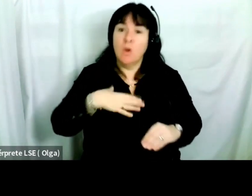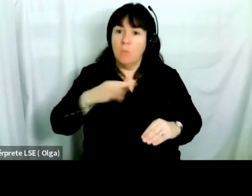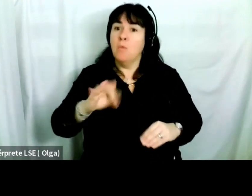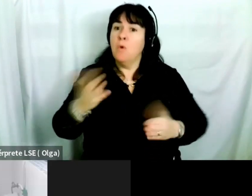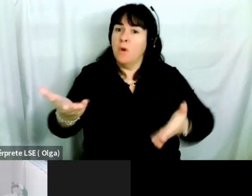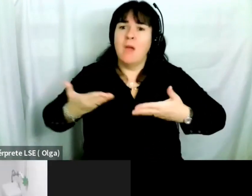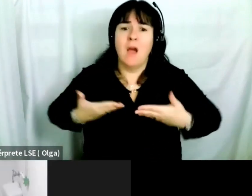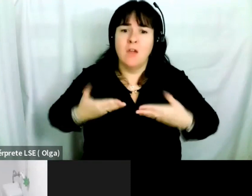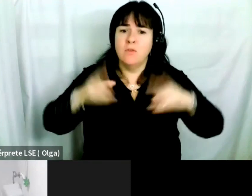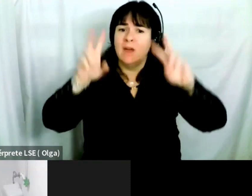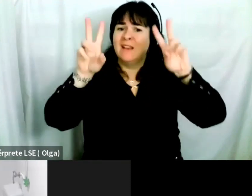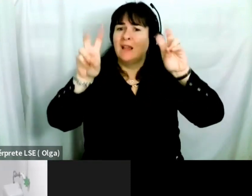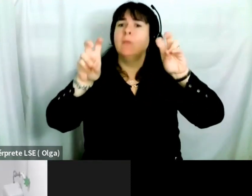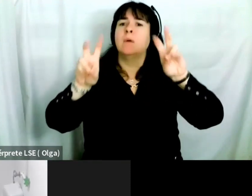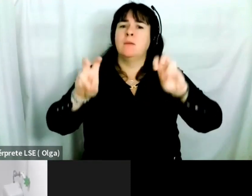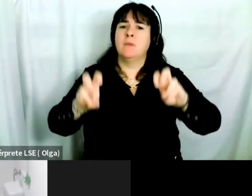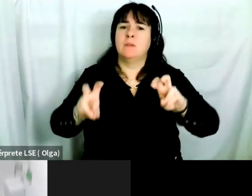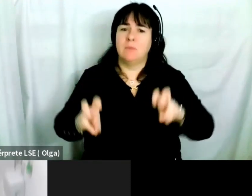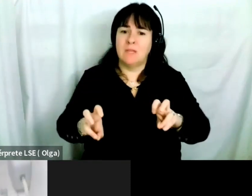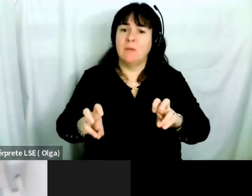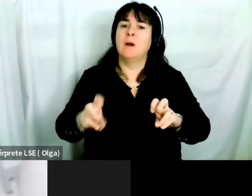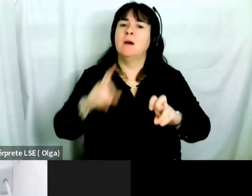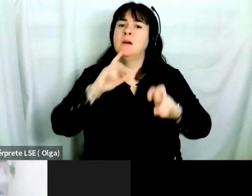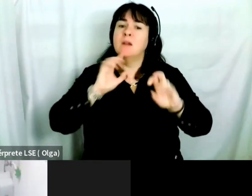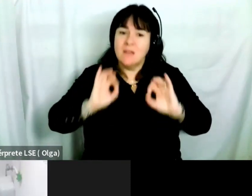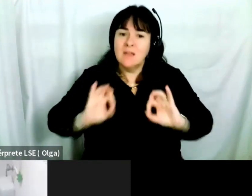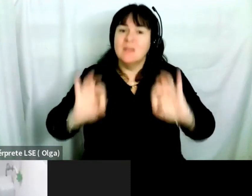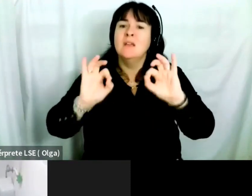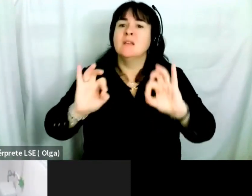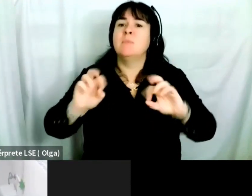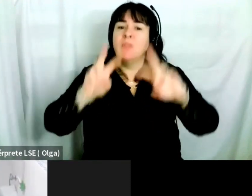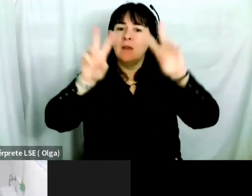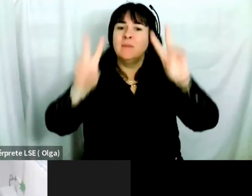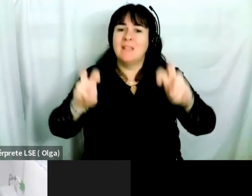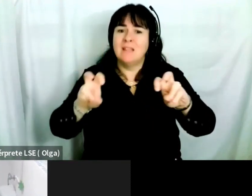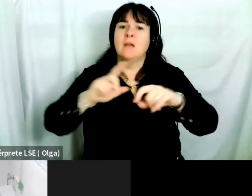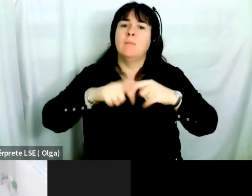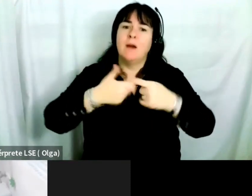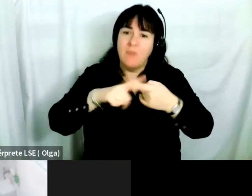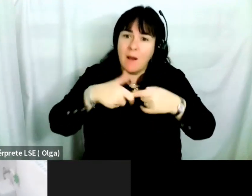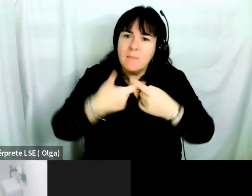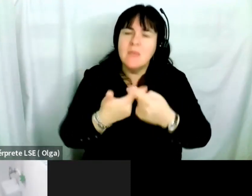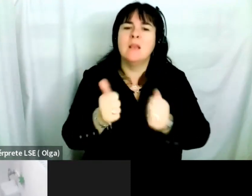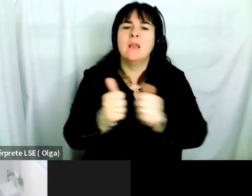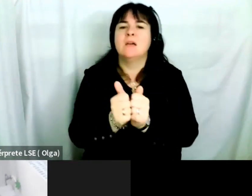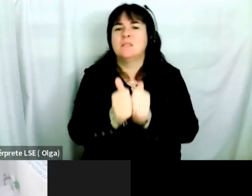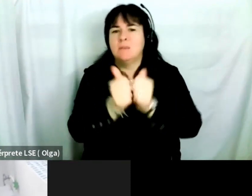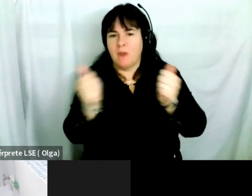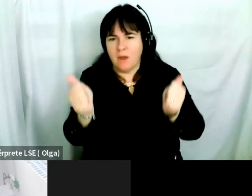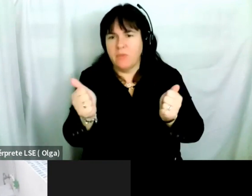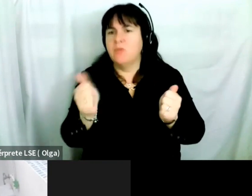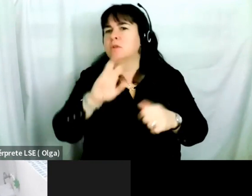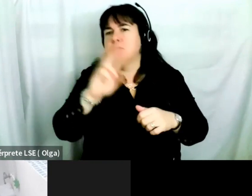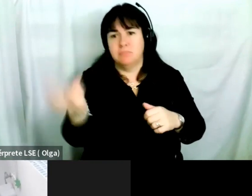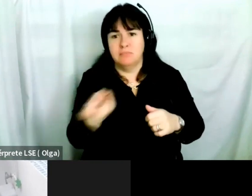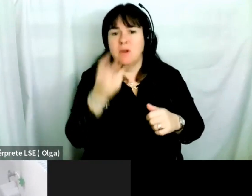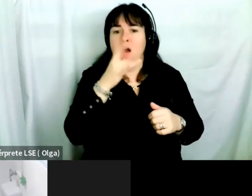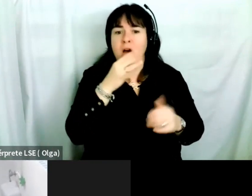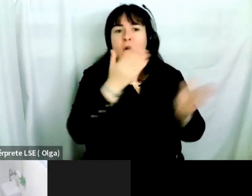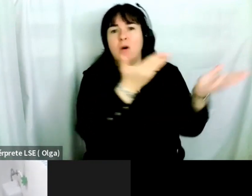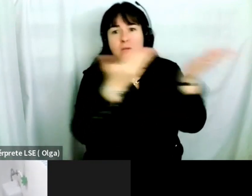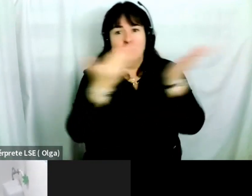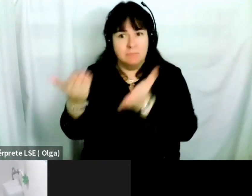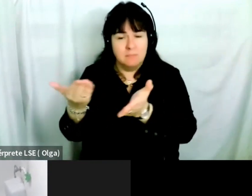los temas, y especialmente en los temas de familia, separaciones, etcétera. Entonces, sin más, pues yo le dejo